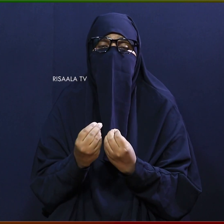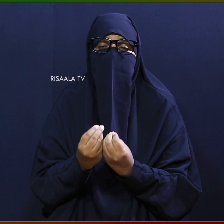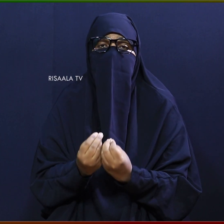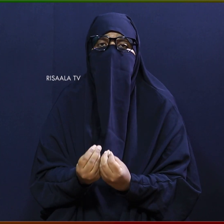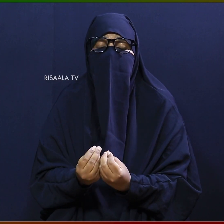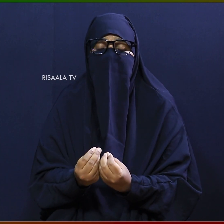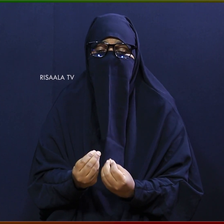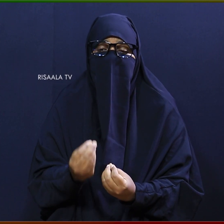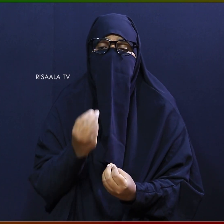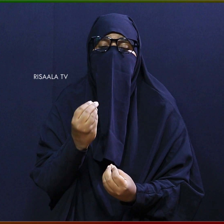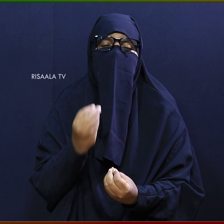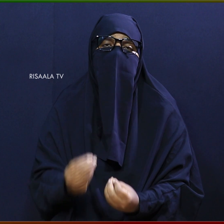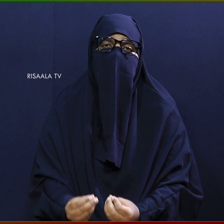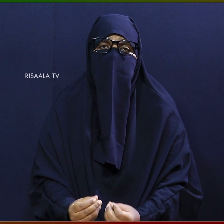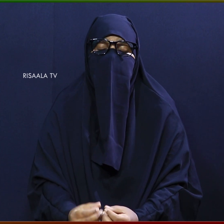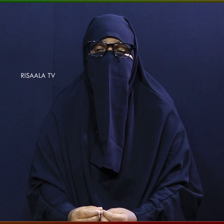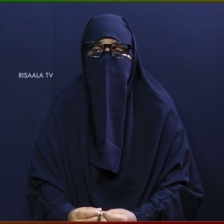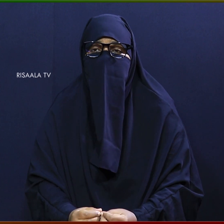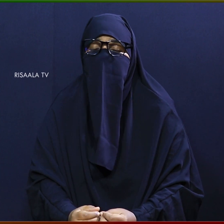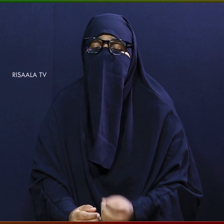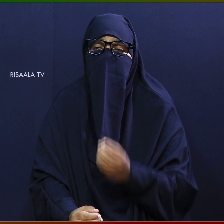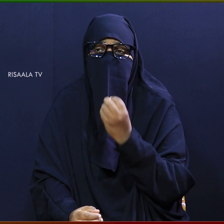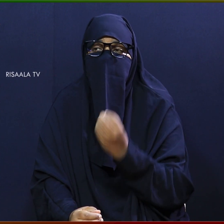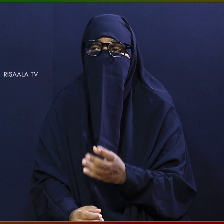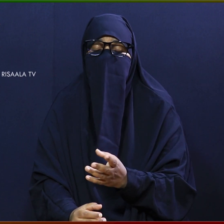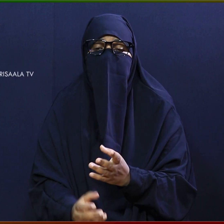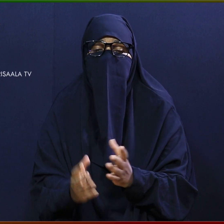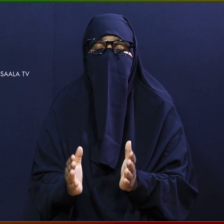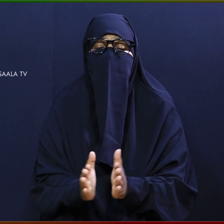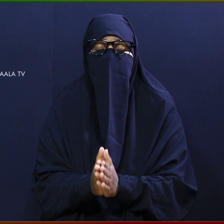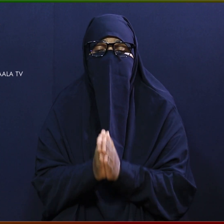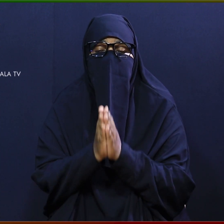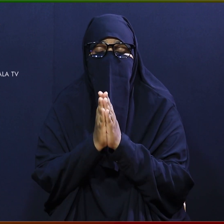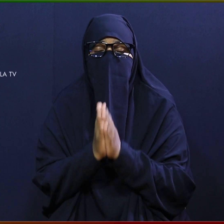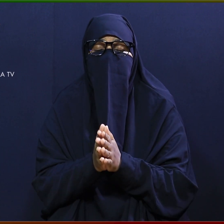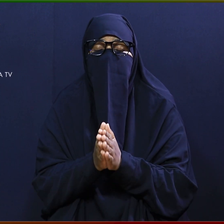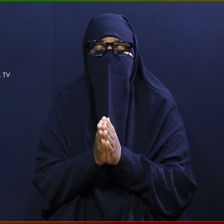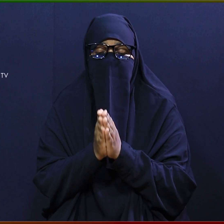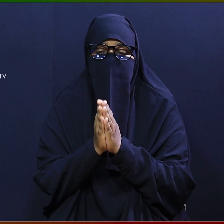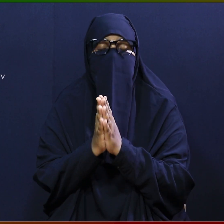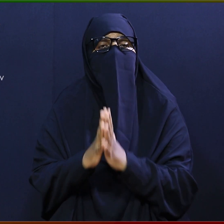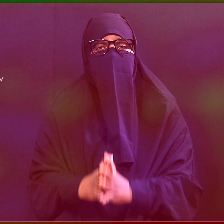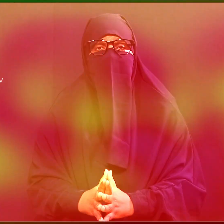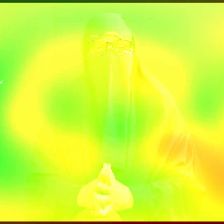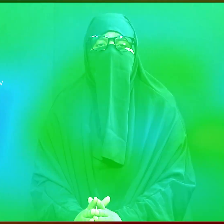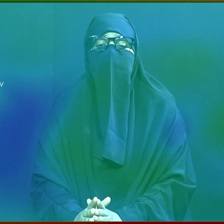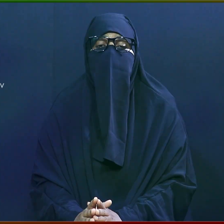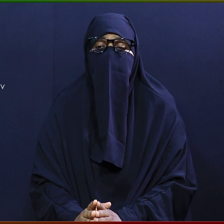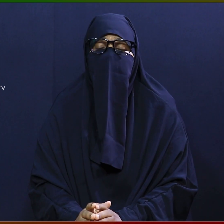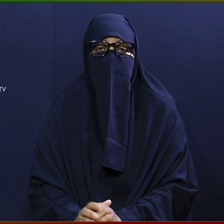fil xiliyati oo huwa fil khasaami gheer mubiin u dhahay dumarka ilaahay yacni waxaa lagu barbaariyaa uu ilaahay leeyahay isqurxin dhibaatada ugu weyn ee